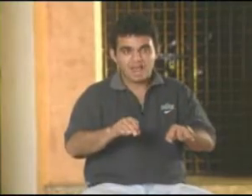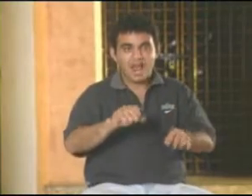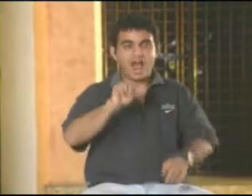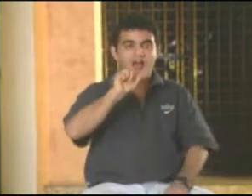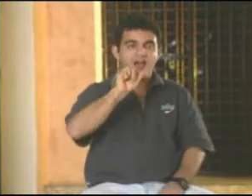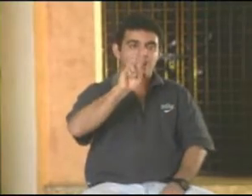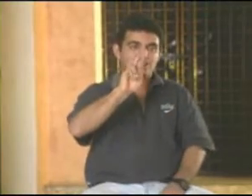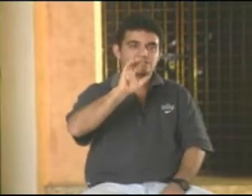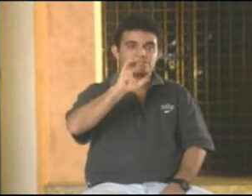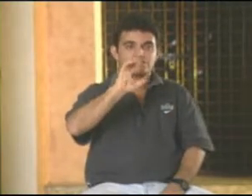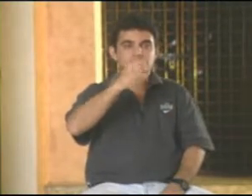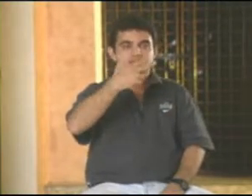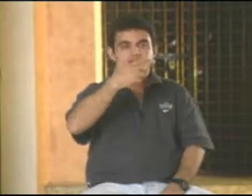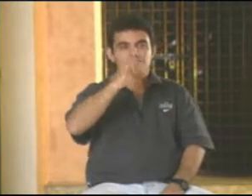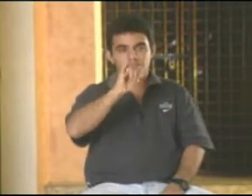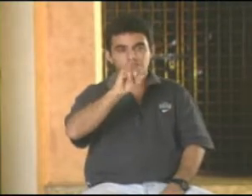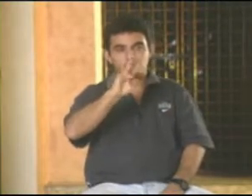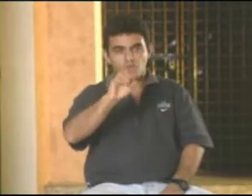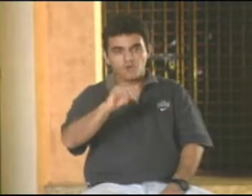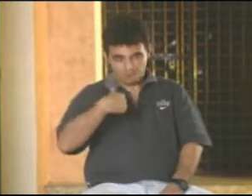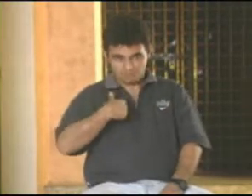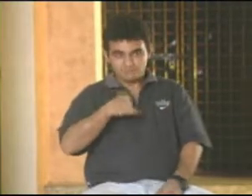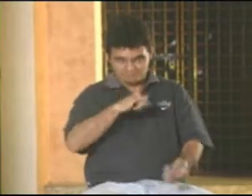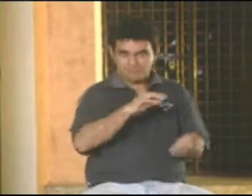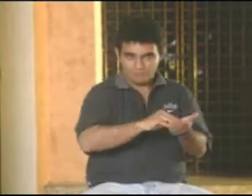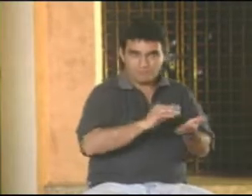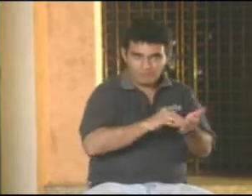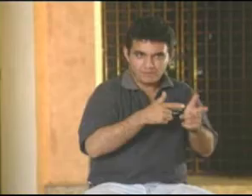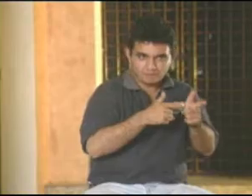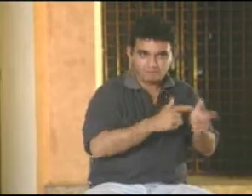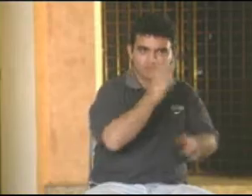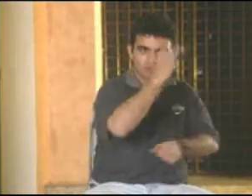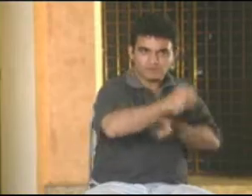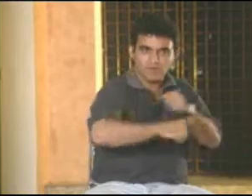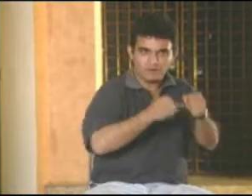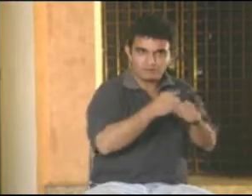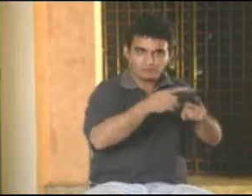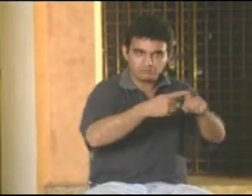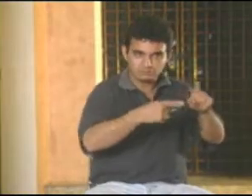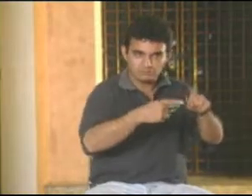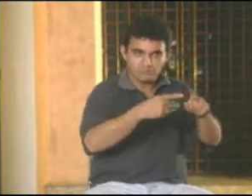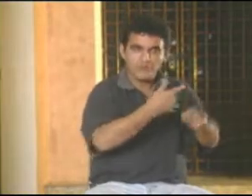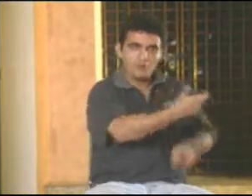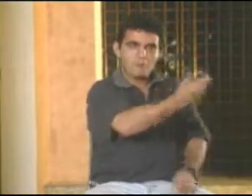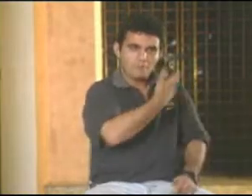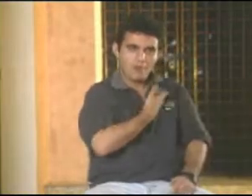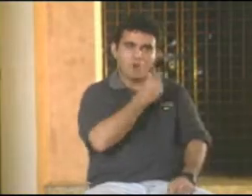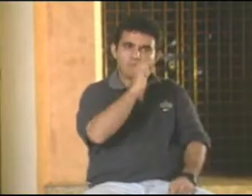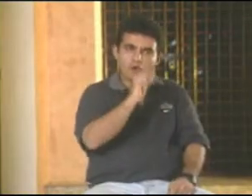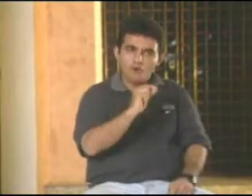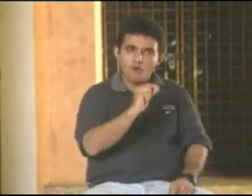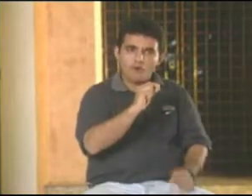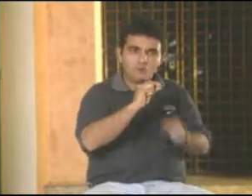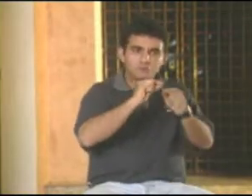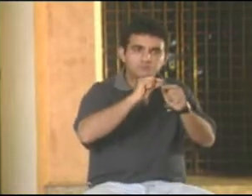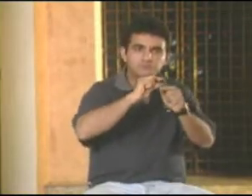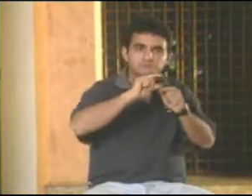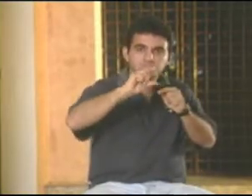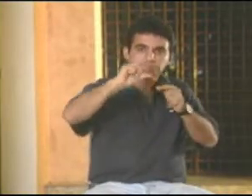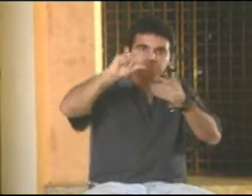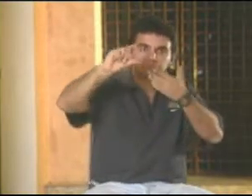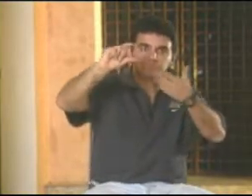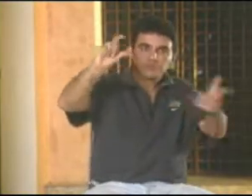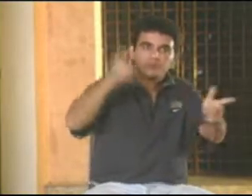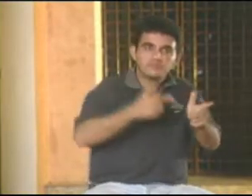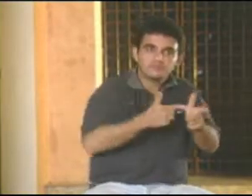Yo trabajé durante 2 años en un archivo. Ahí ganaba poco, pero con el tiempo me fueron aumentando.